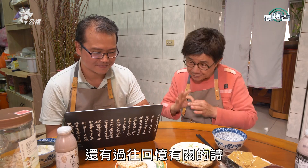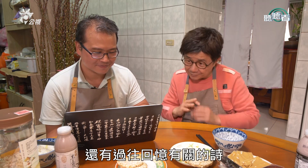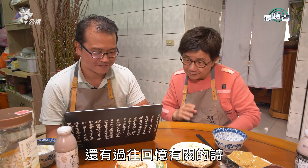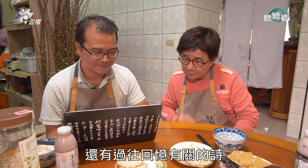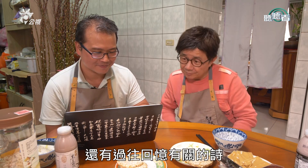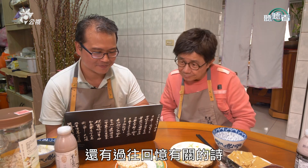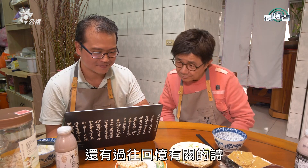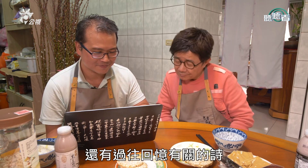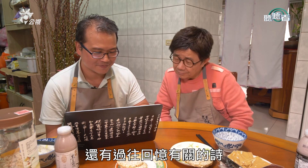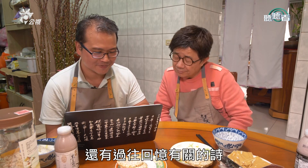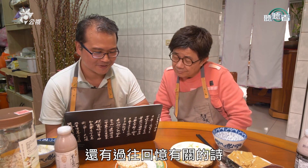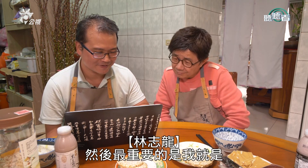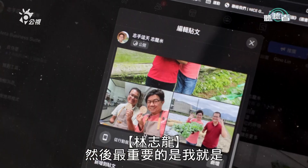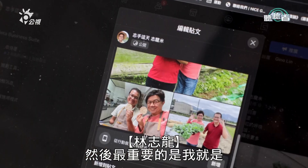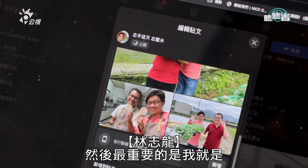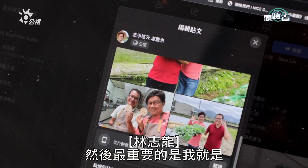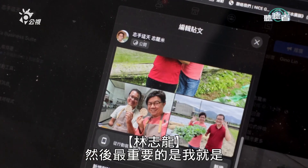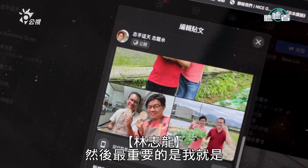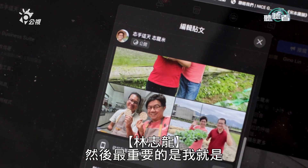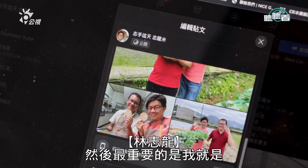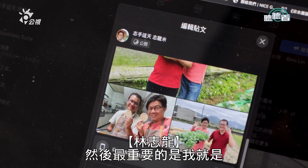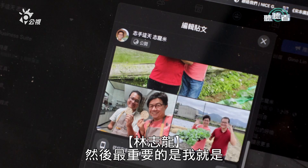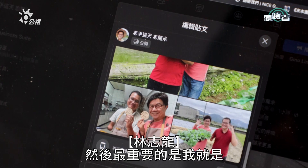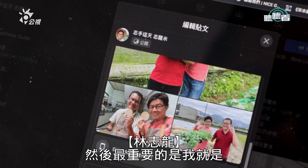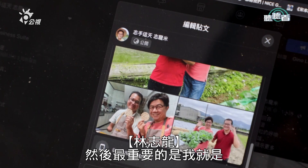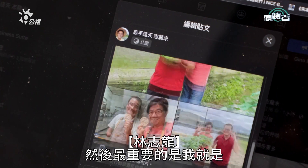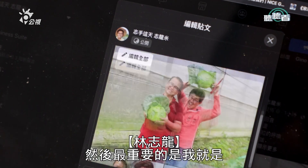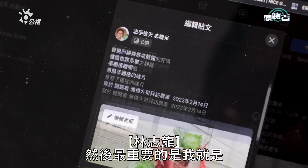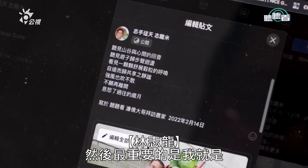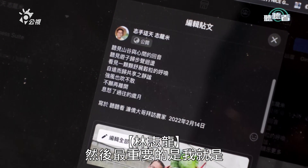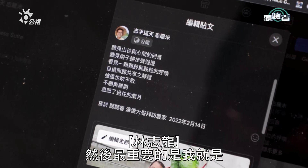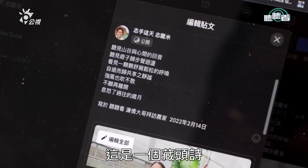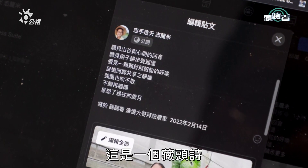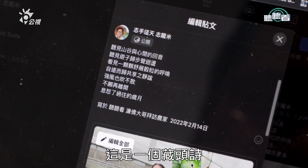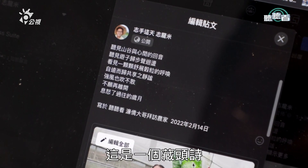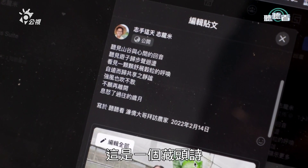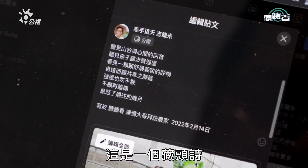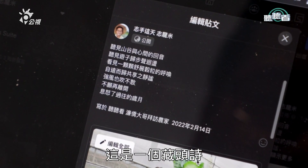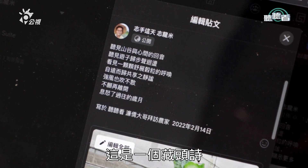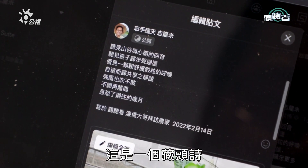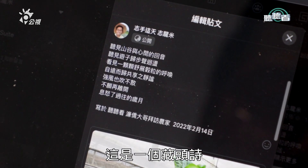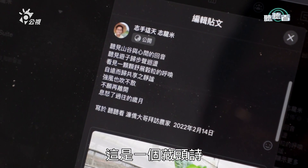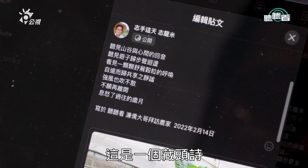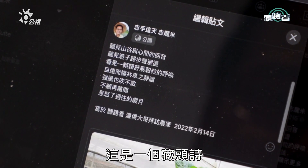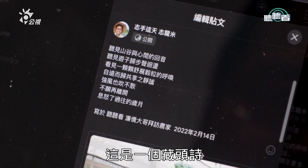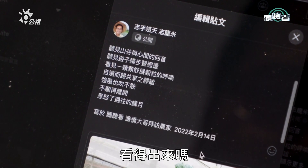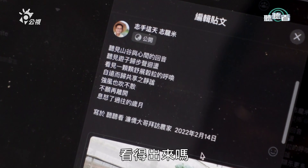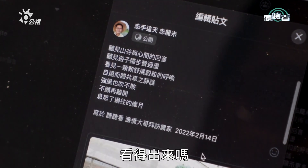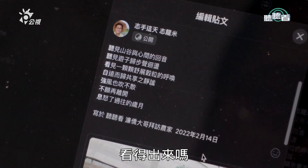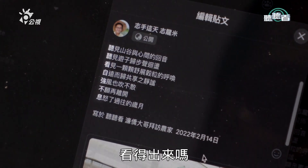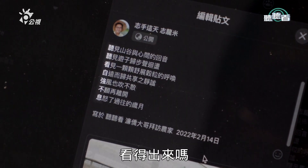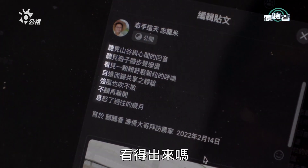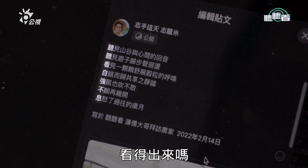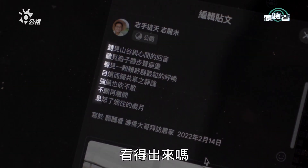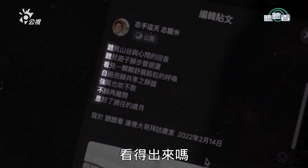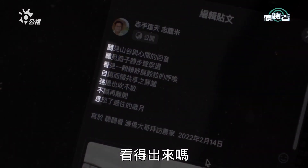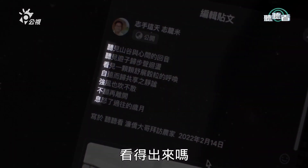诗啊。 然后最重要的是，我就是这是一个藏头诗，看得出来吗？